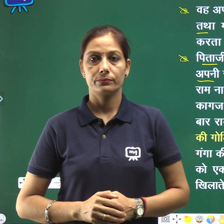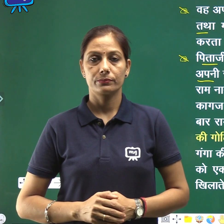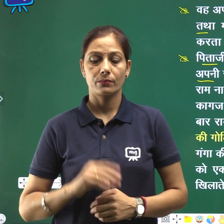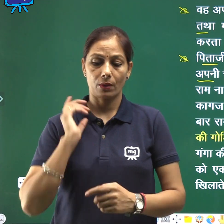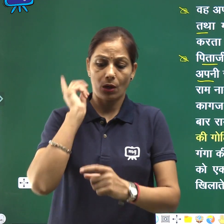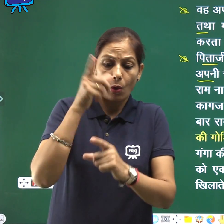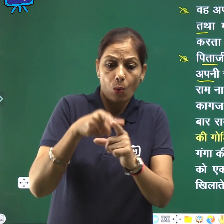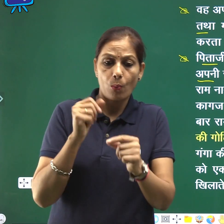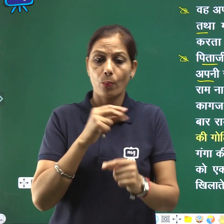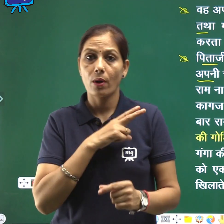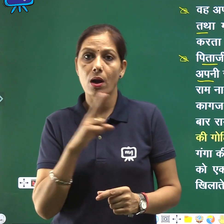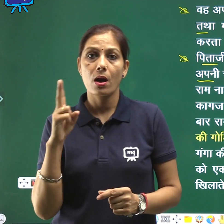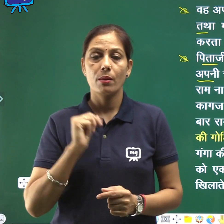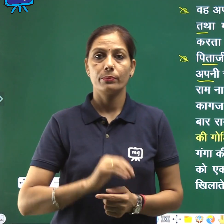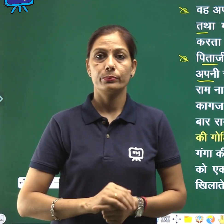राम नाम बही पर